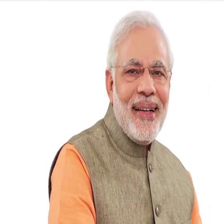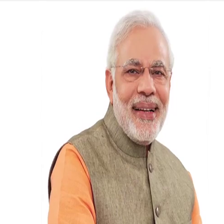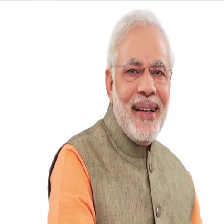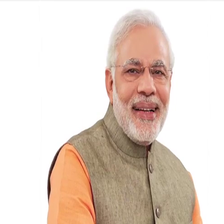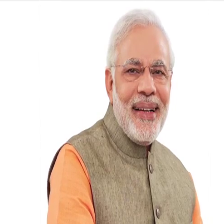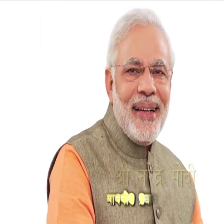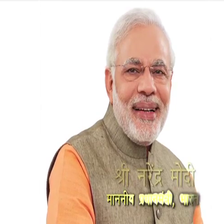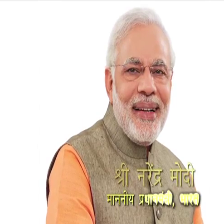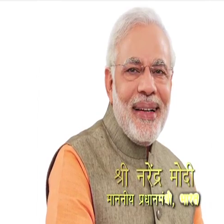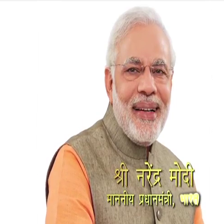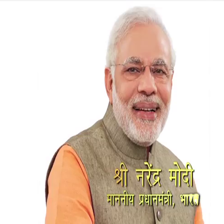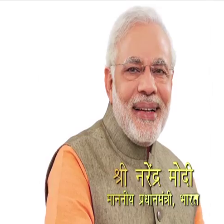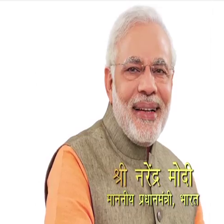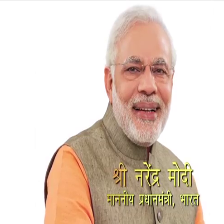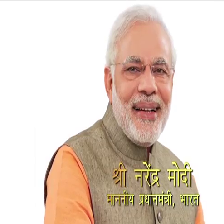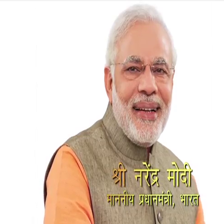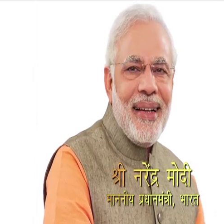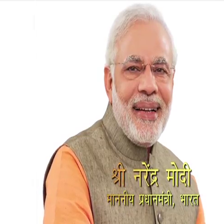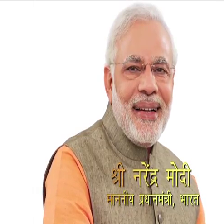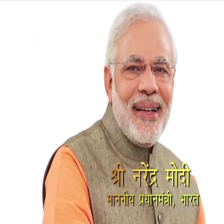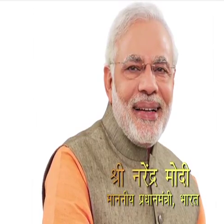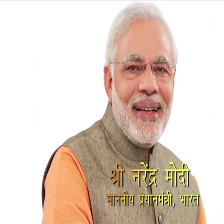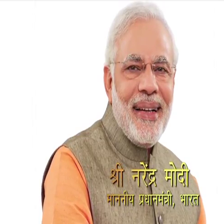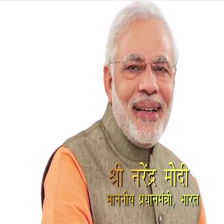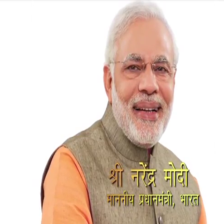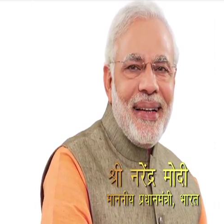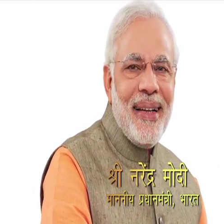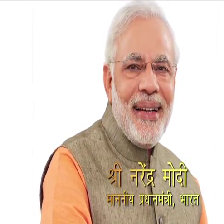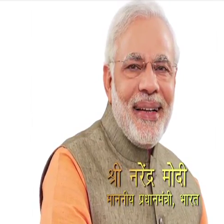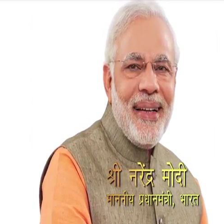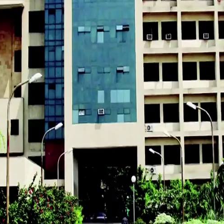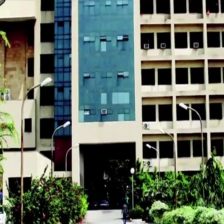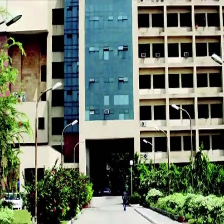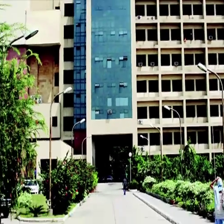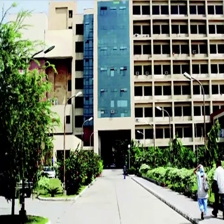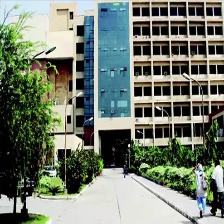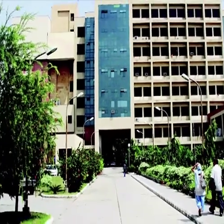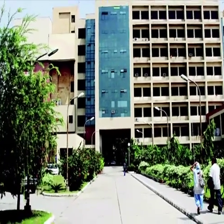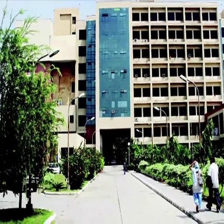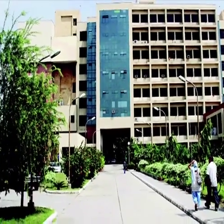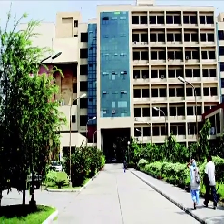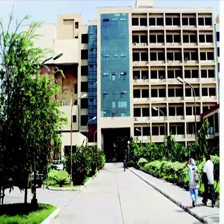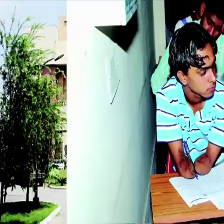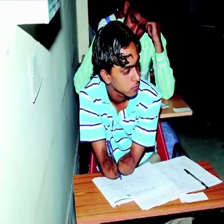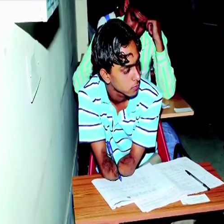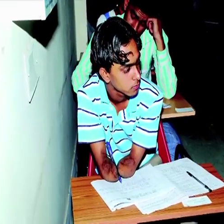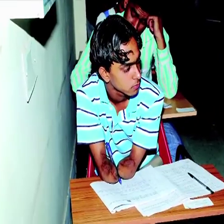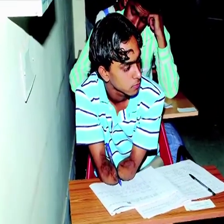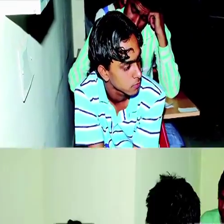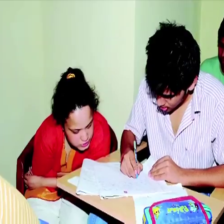हिंदुस्तान के हर कोने में नौजवानों के पास प्रतिभा है, उन्हें अवसर चाहिए। NIOS देता रहा है युवाओं को अवसर आगे